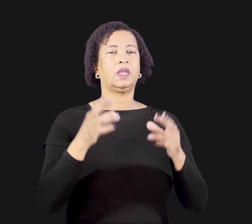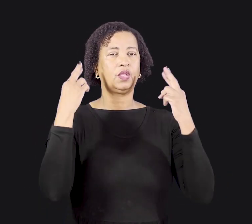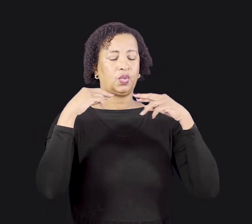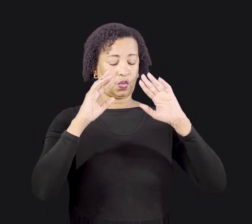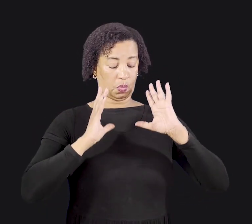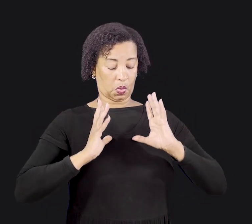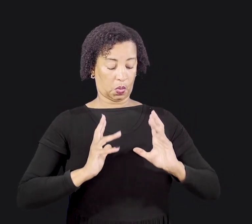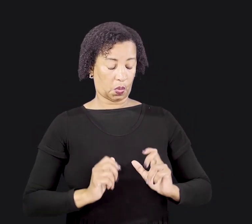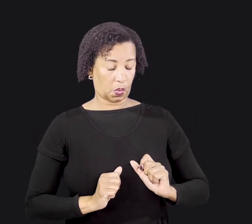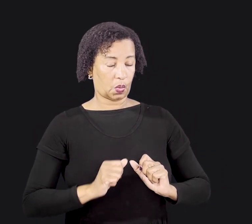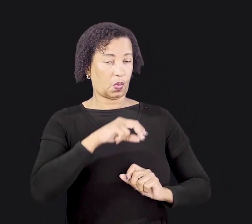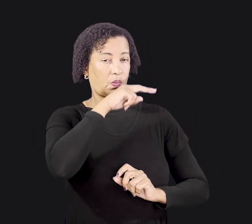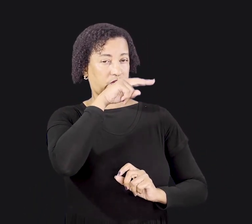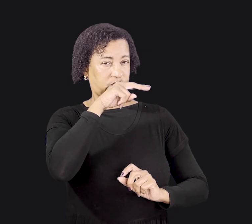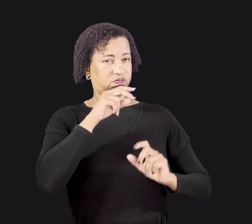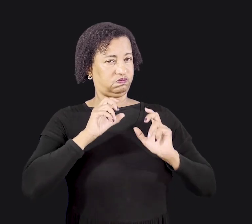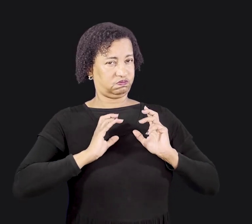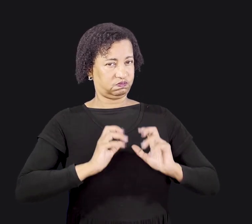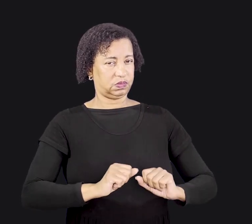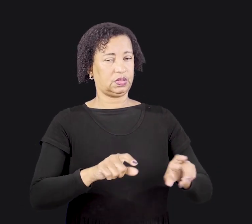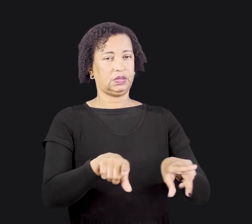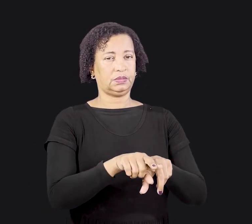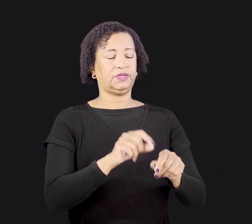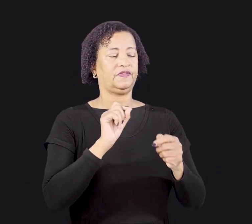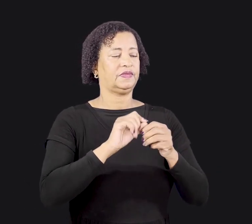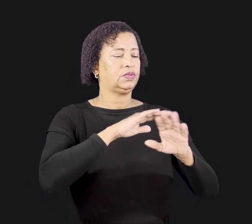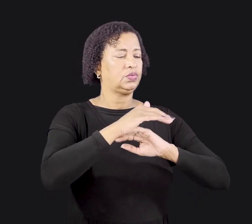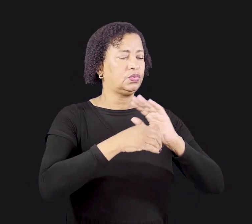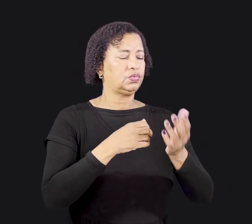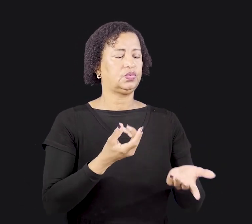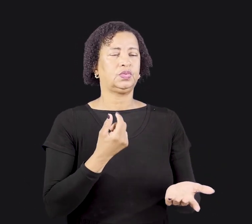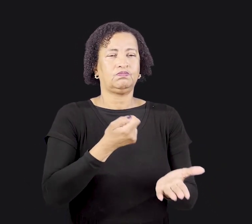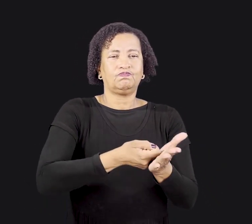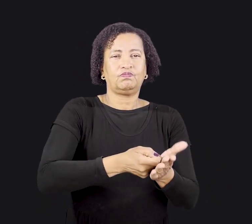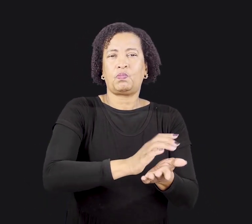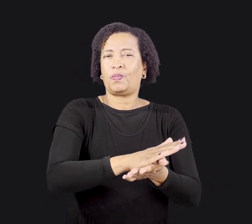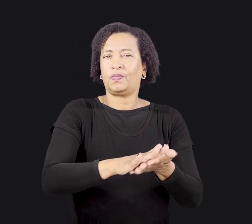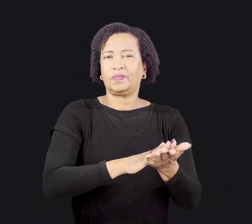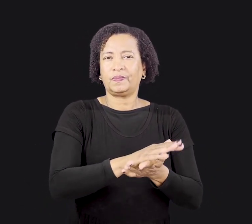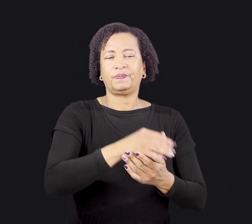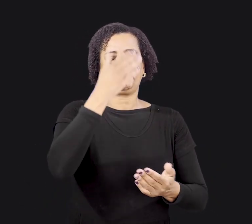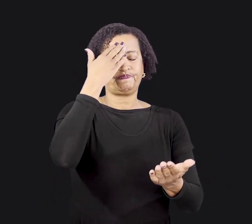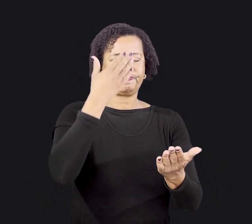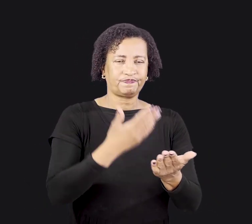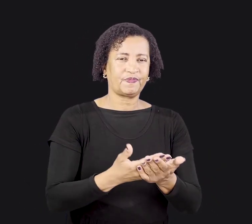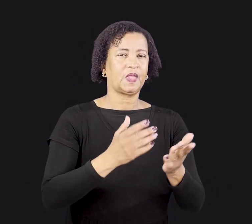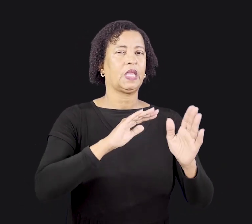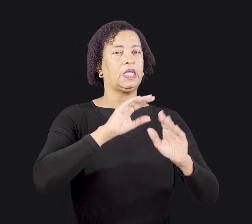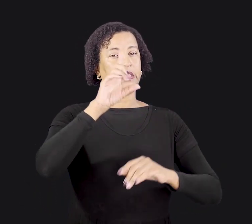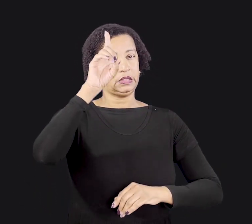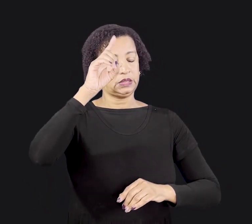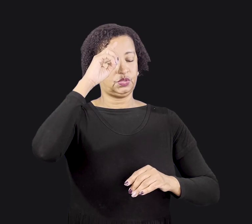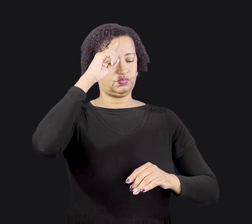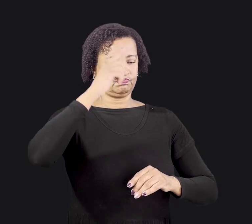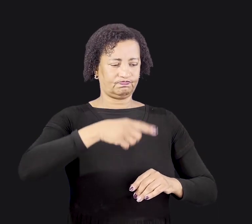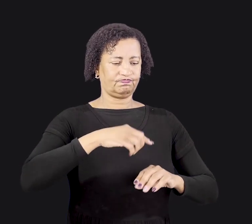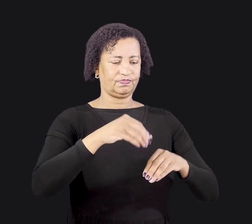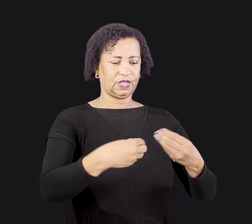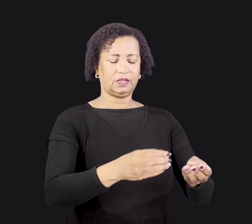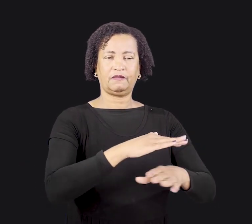ministração carismática sem cobrar nada. Eles deveriam confiar que Deus satisfaria as necessidades deles e não deveriam cobrar